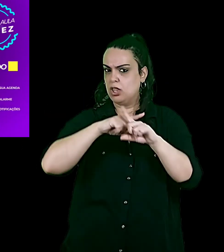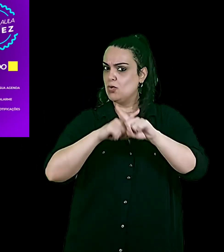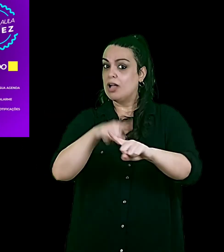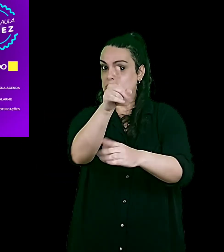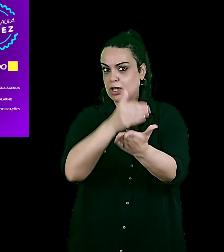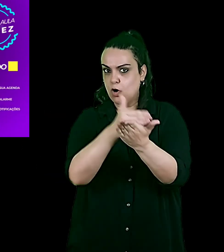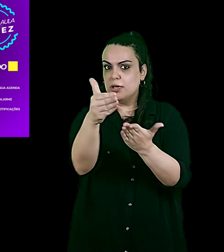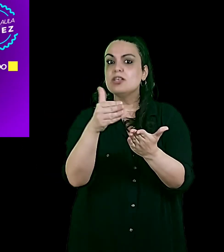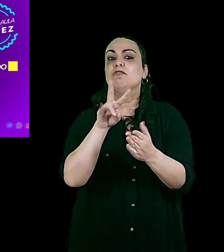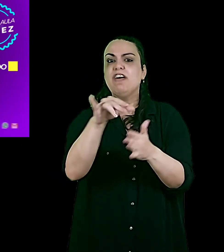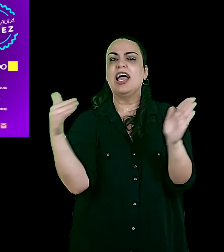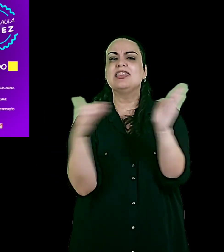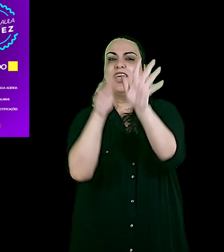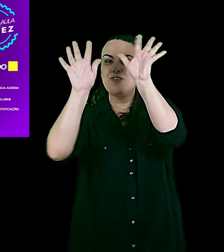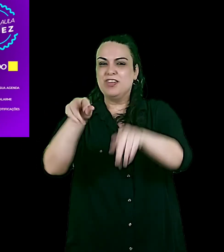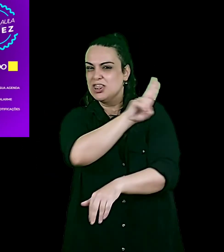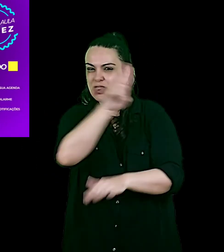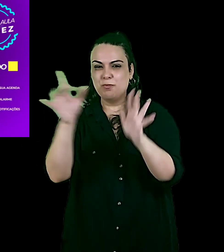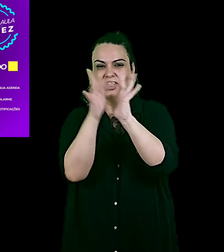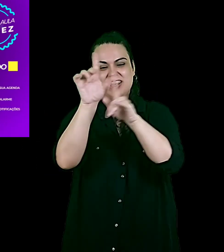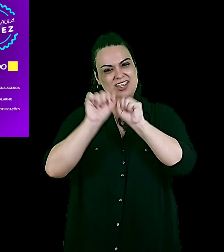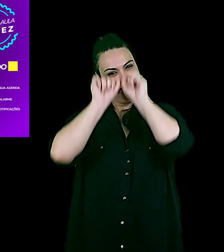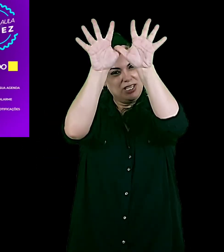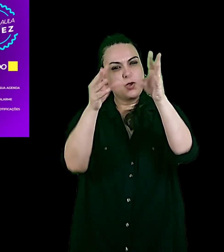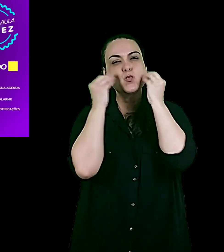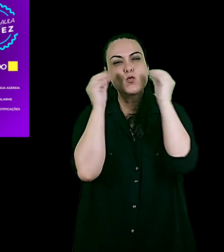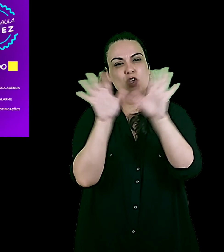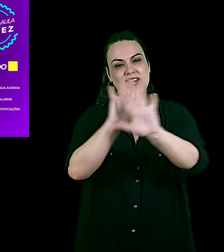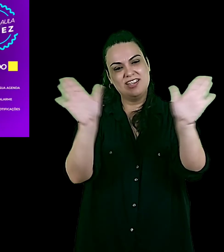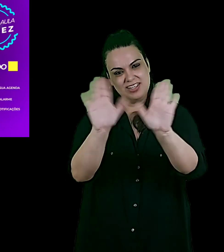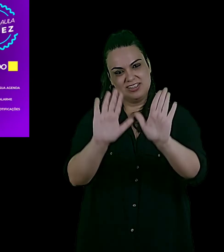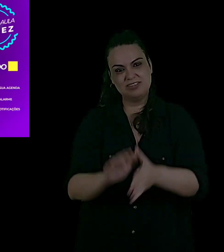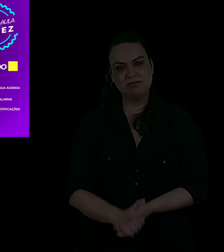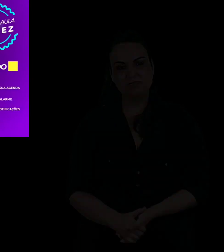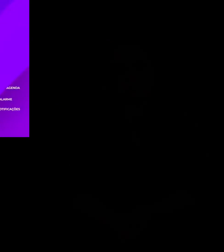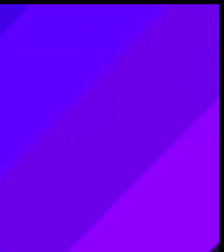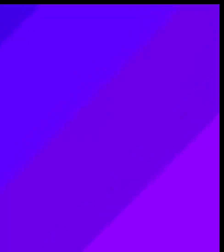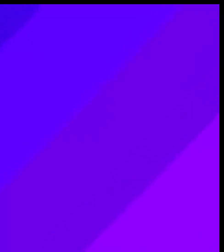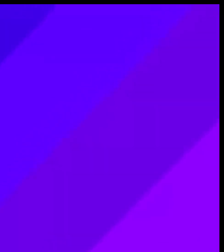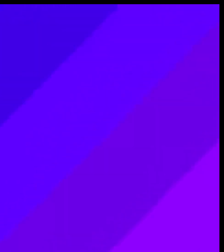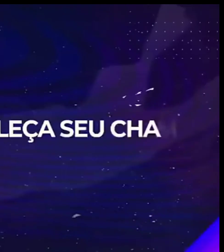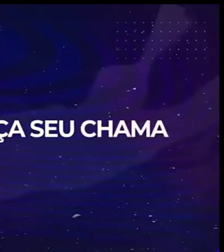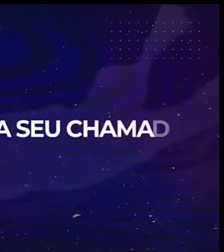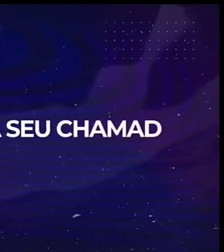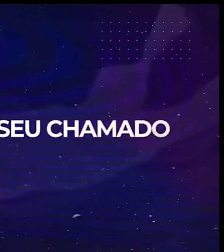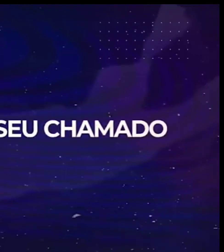mais. Você começou e vai terminar em nome de Jesus. Deus te abençoe, um beijo, até lá!